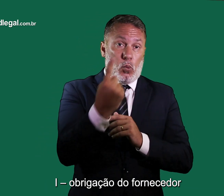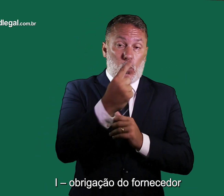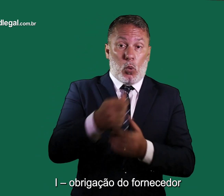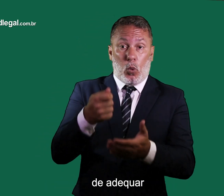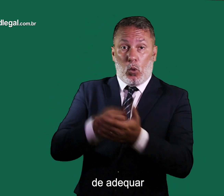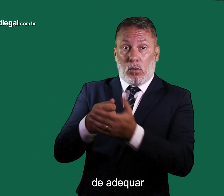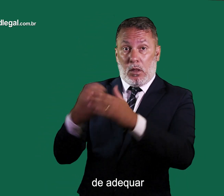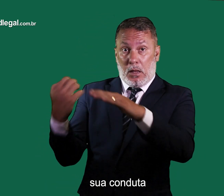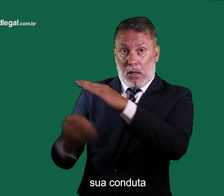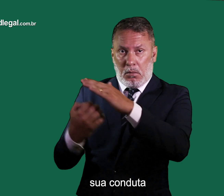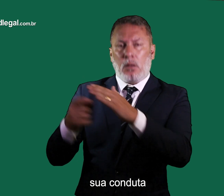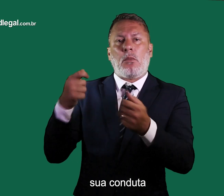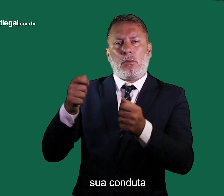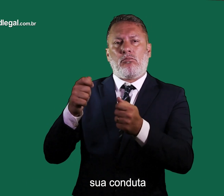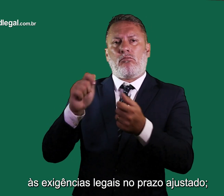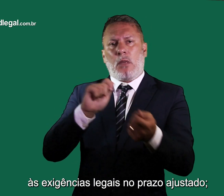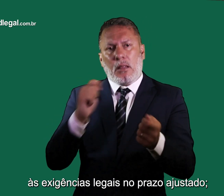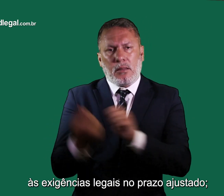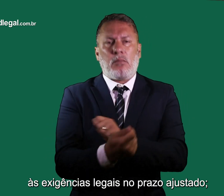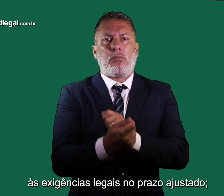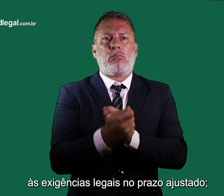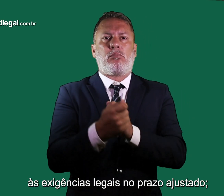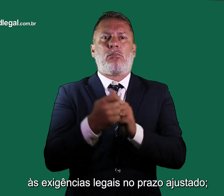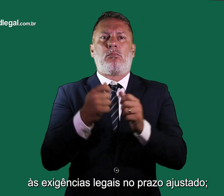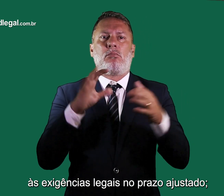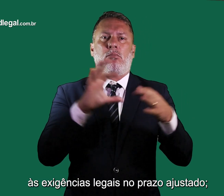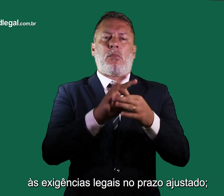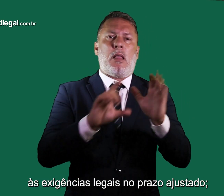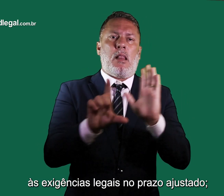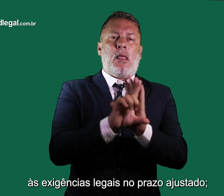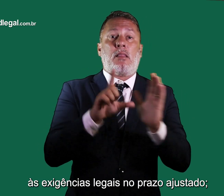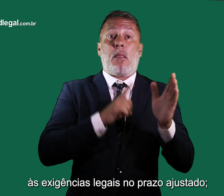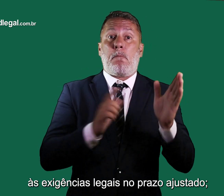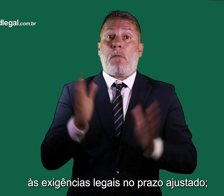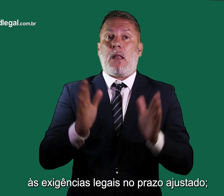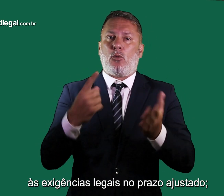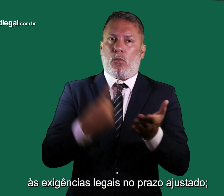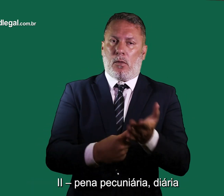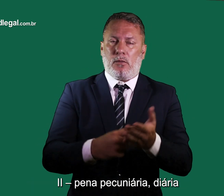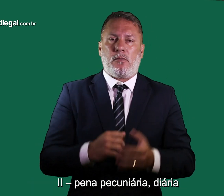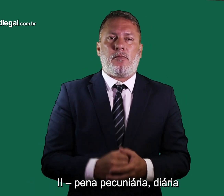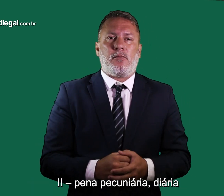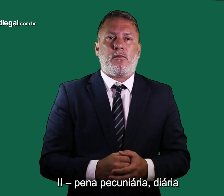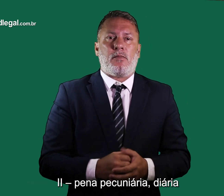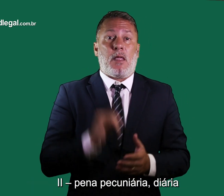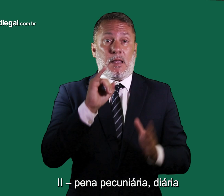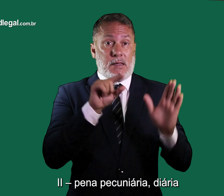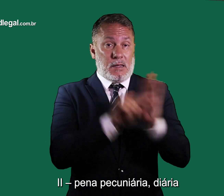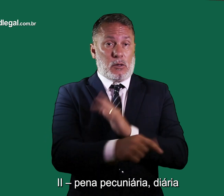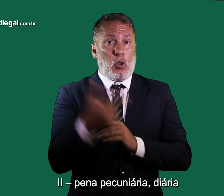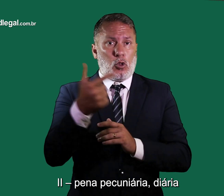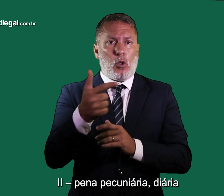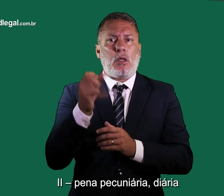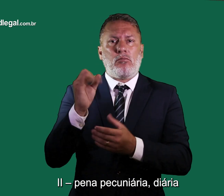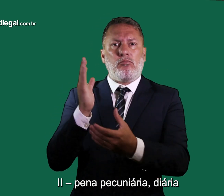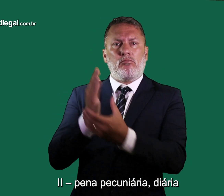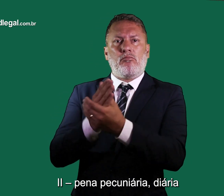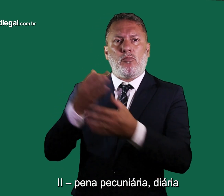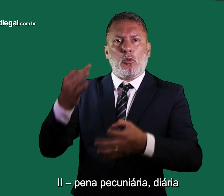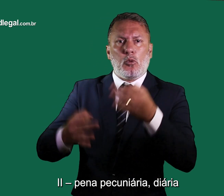fornecedor de adequar sua conduta às exigências legais, no prazo ajustado. Inciso 2. Pena pecuniária, diária,